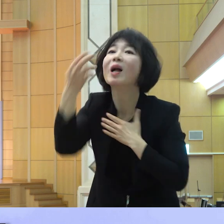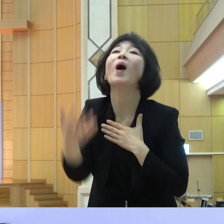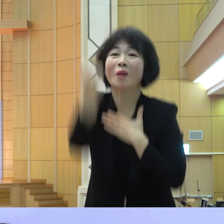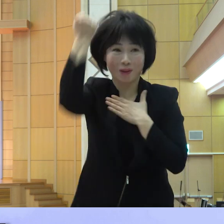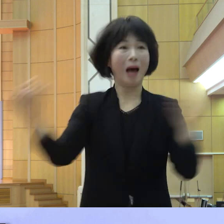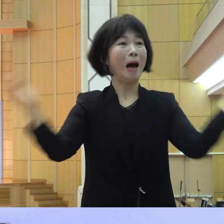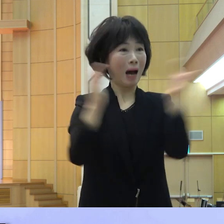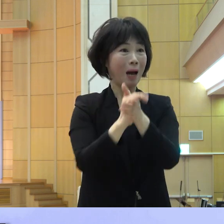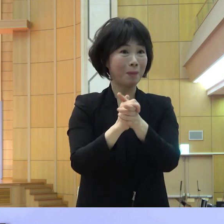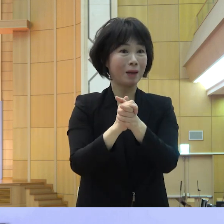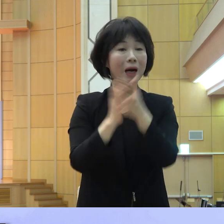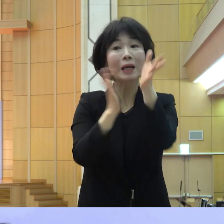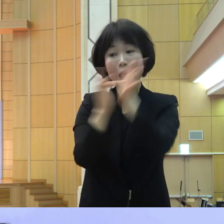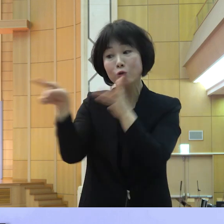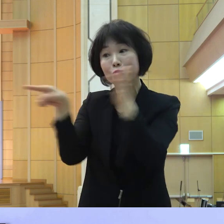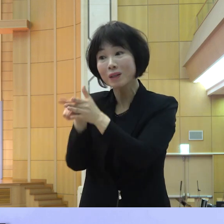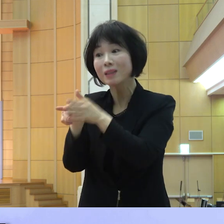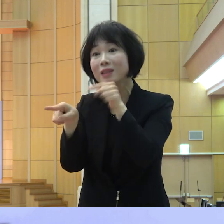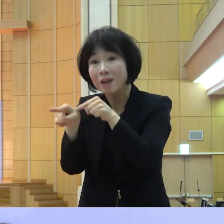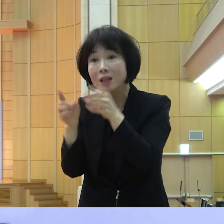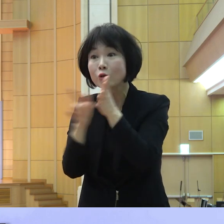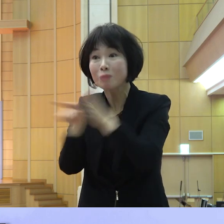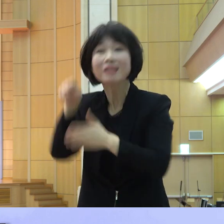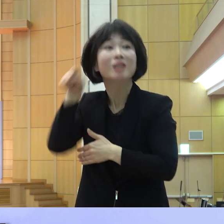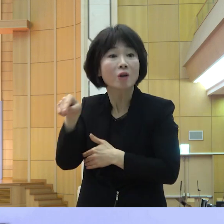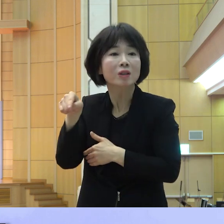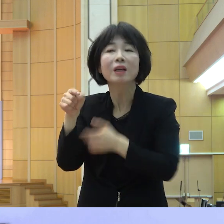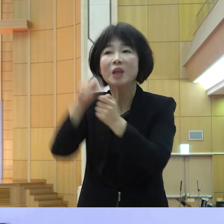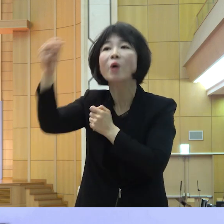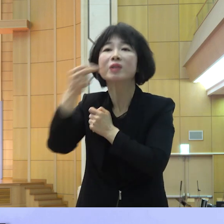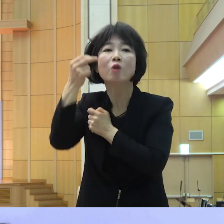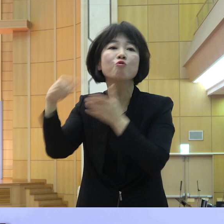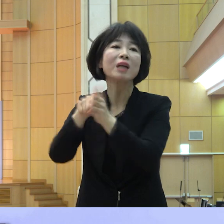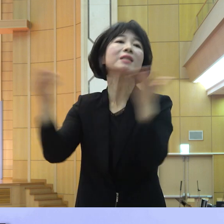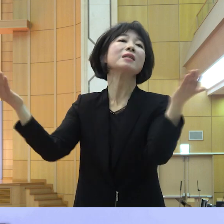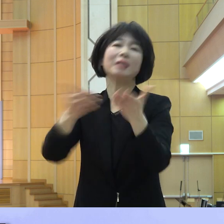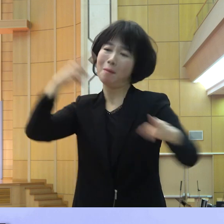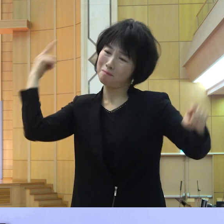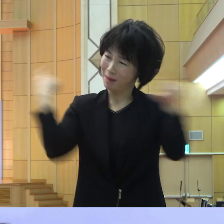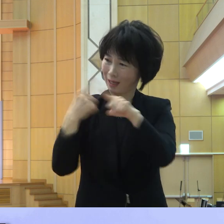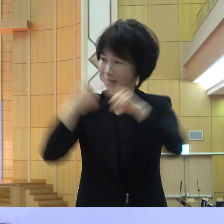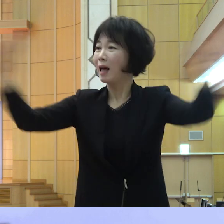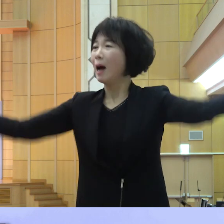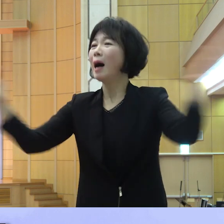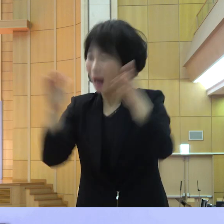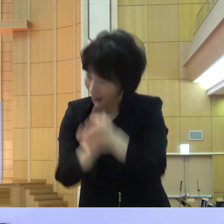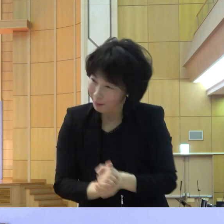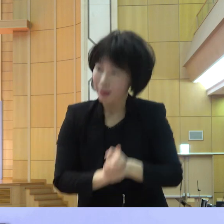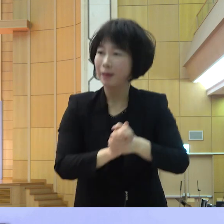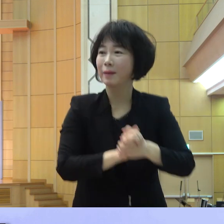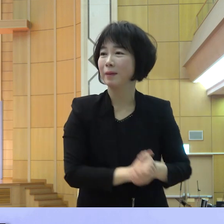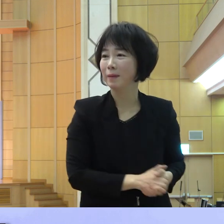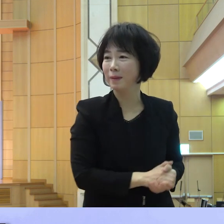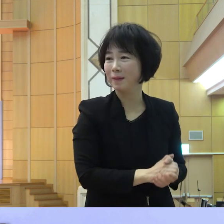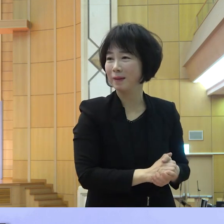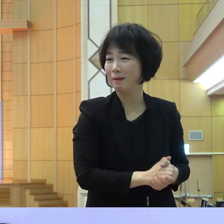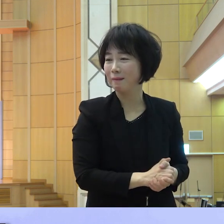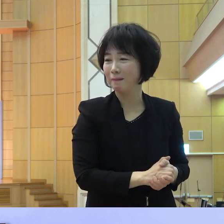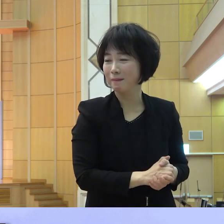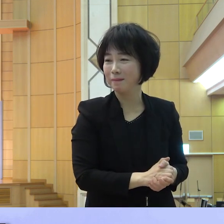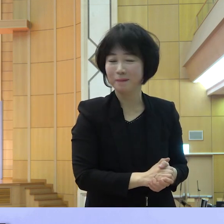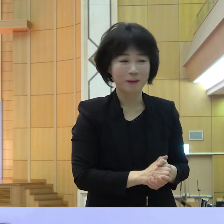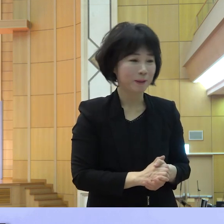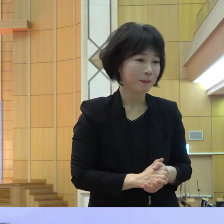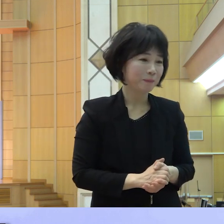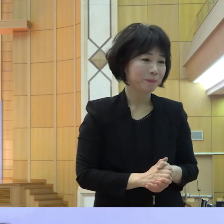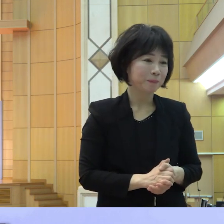말이에요. 하나님의 말씀에 예수 믿는 것이 영생이다. 이게 영생의 양식이라는 거예요. 다른 게